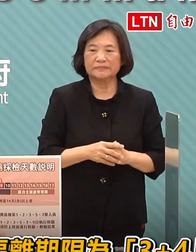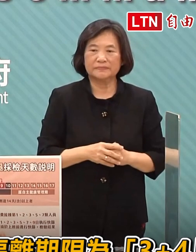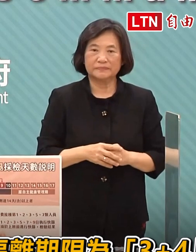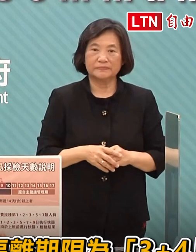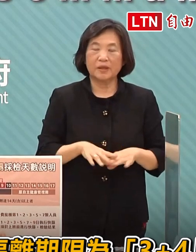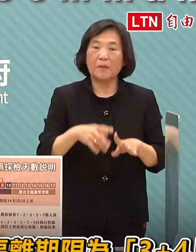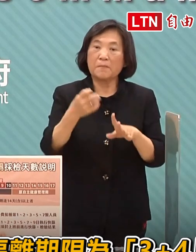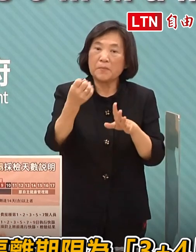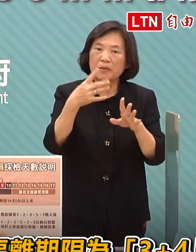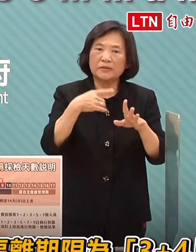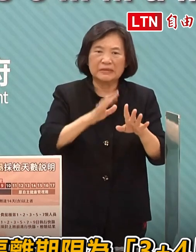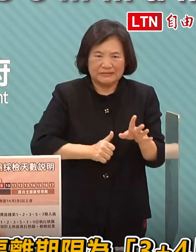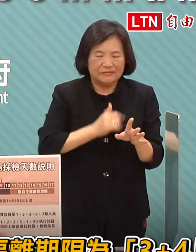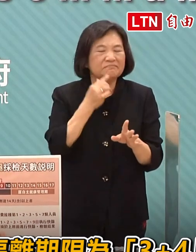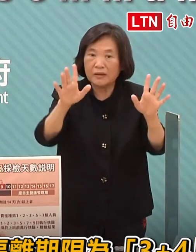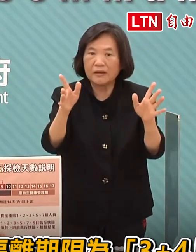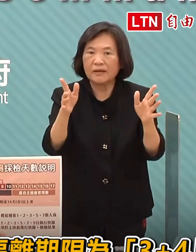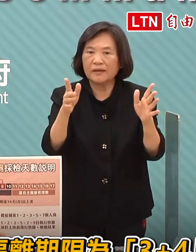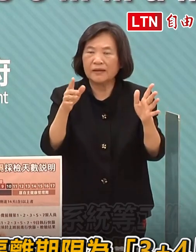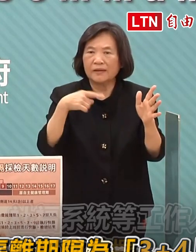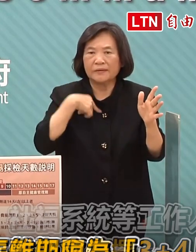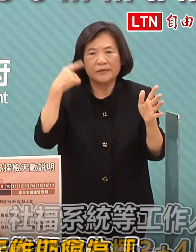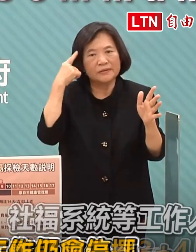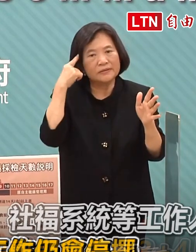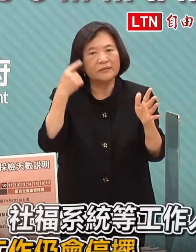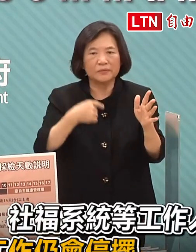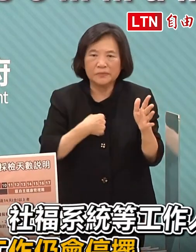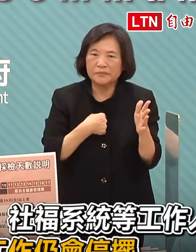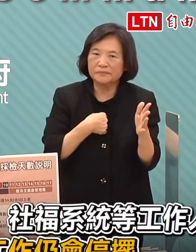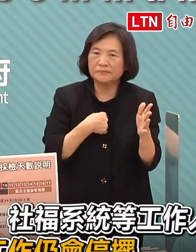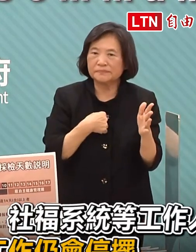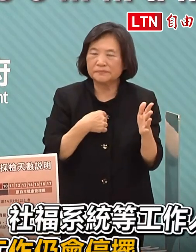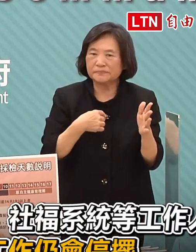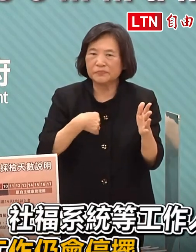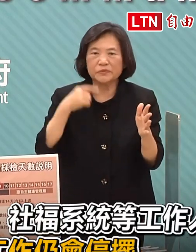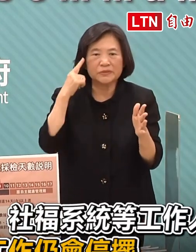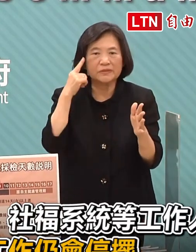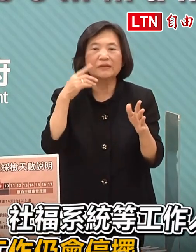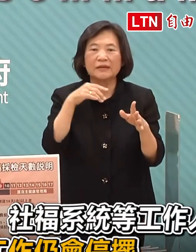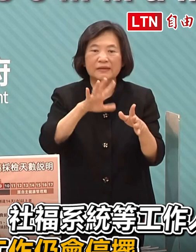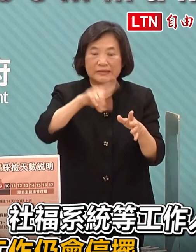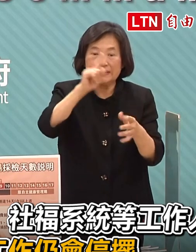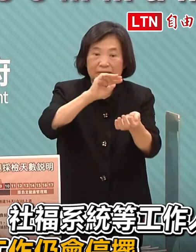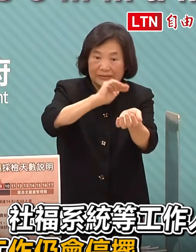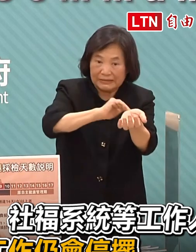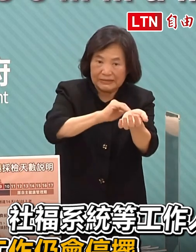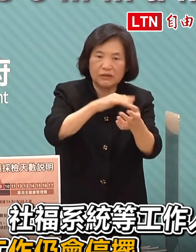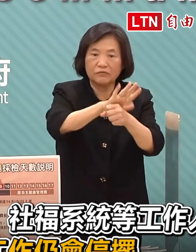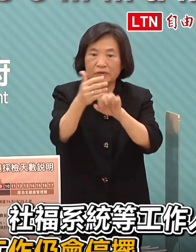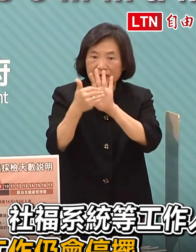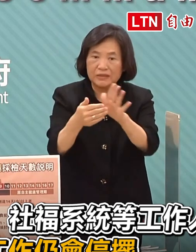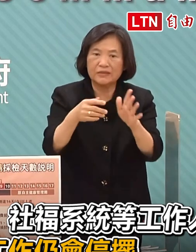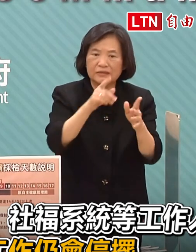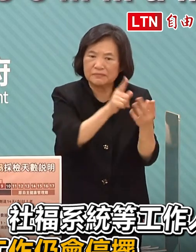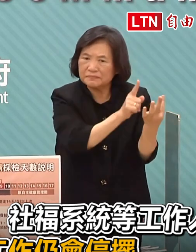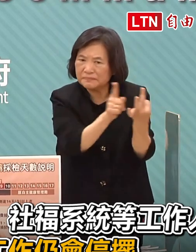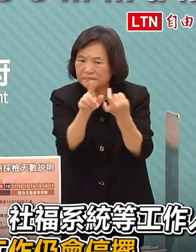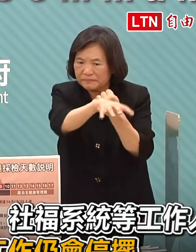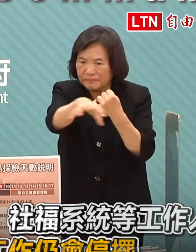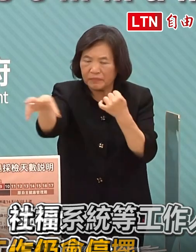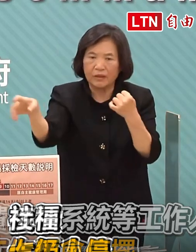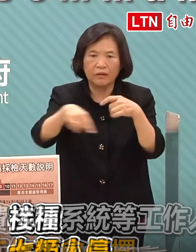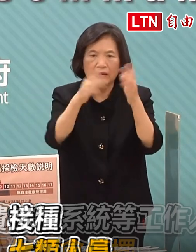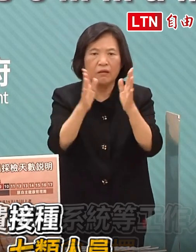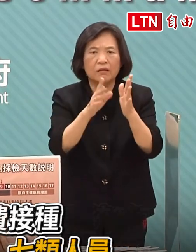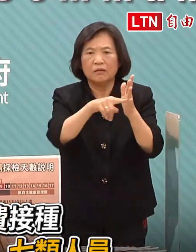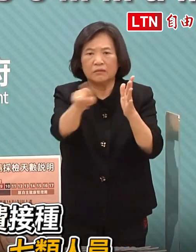命令了。虽然我知道有困难了，我还是要先让那个医疗跟防疫相关的系统不可以垮掉。